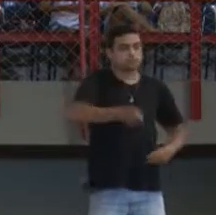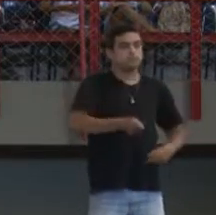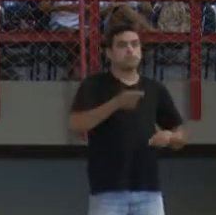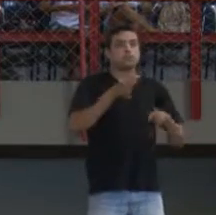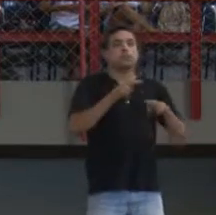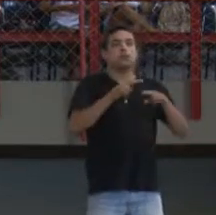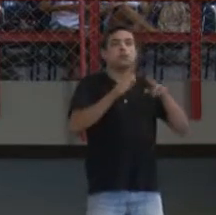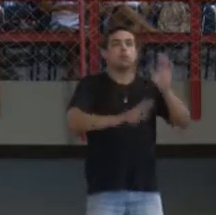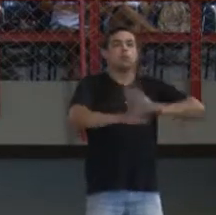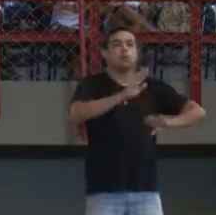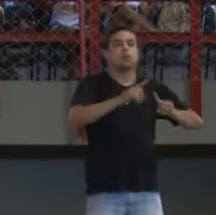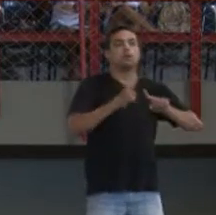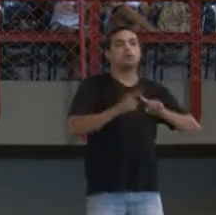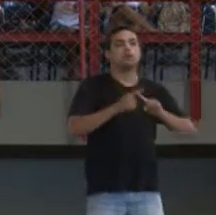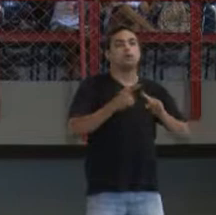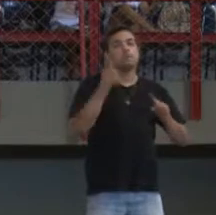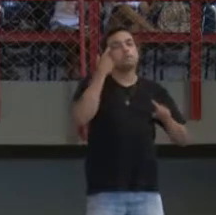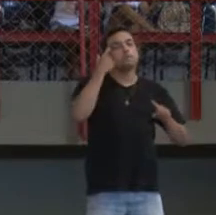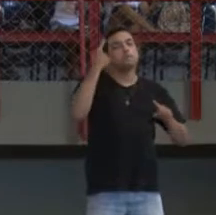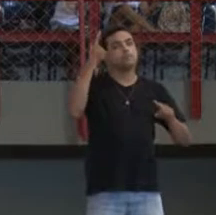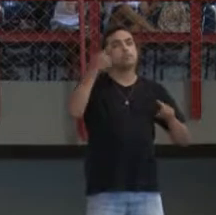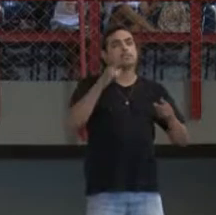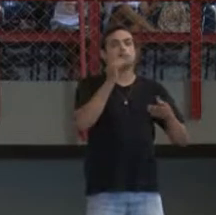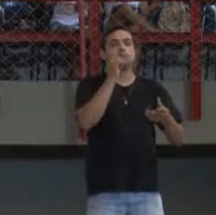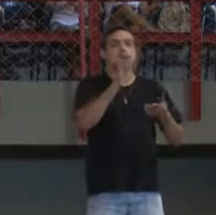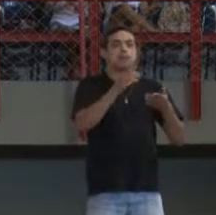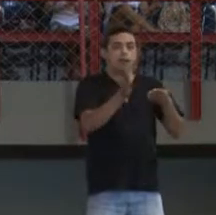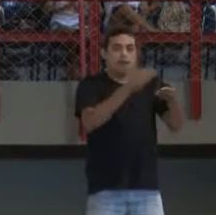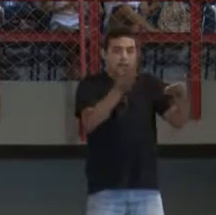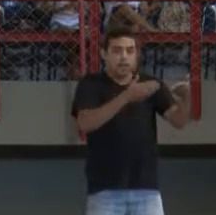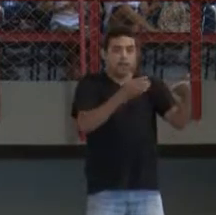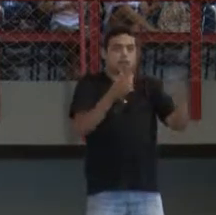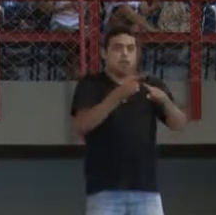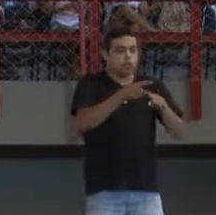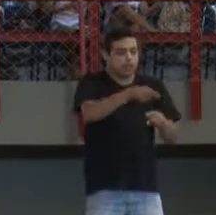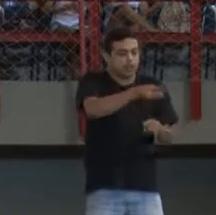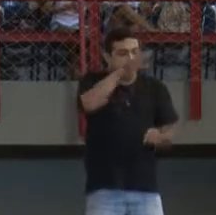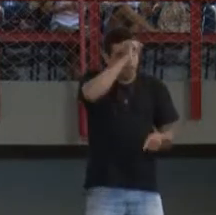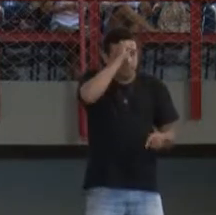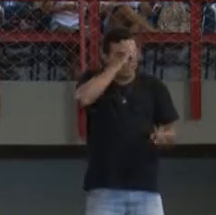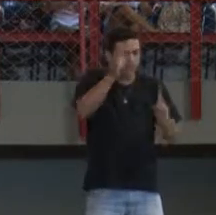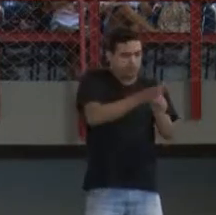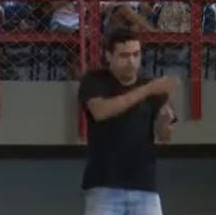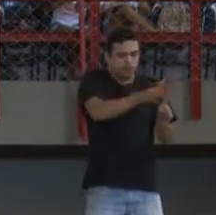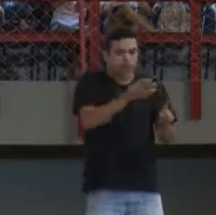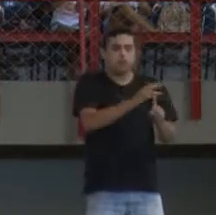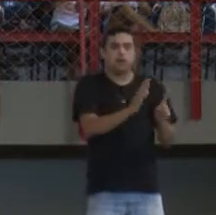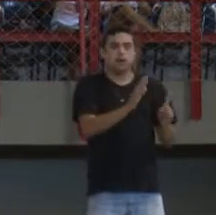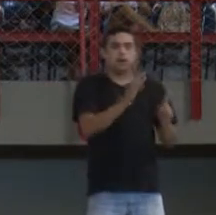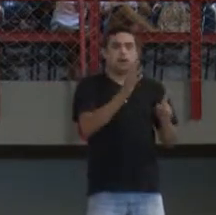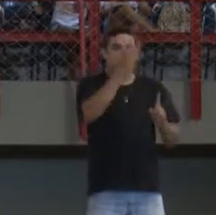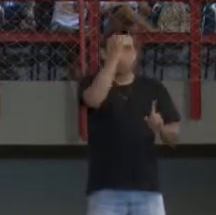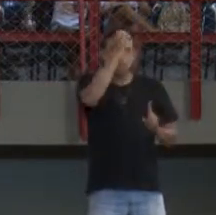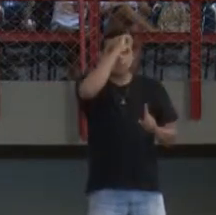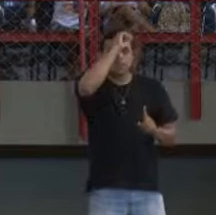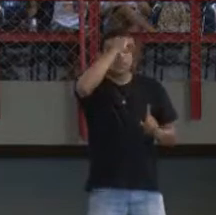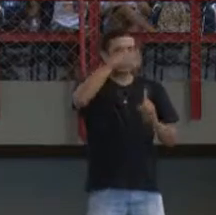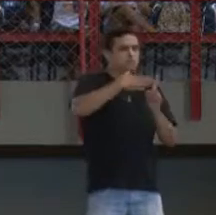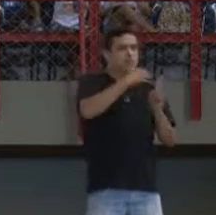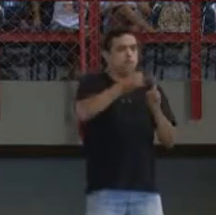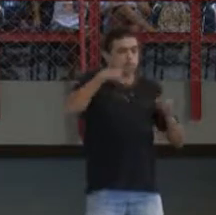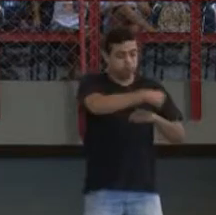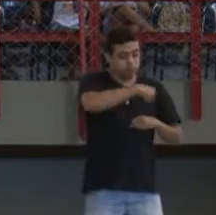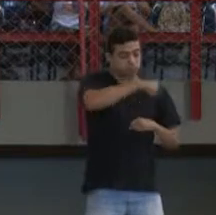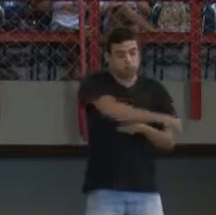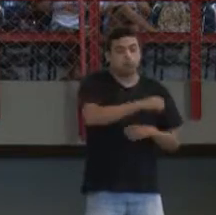Cuidado com essa história que dá a entender nos livros que a educação militar, o menino vai ter que apanhar. O menino apanha, no filme o menino apanha.